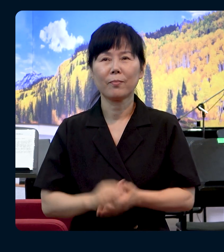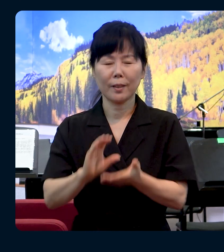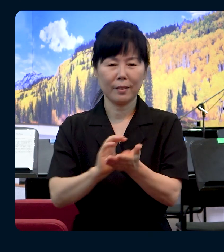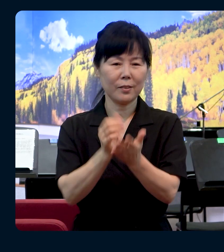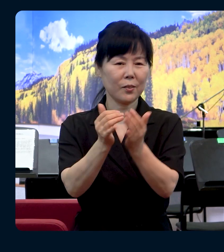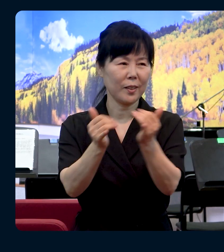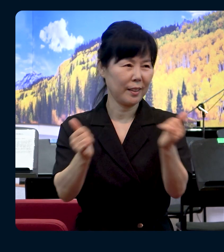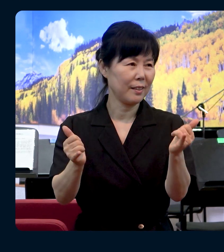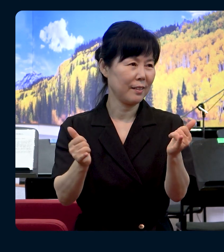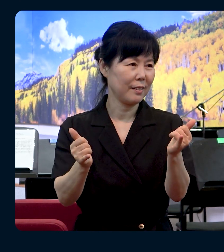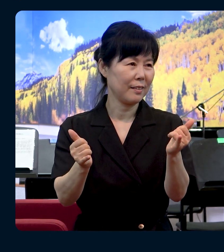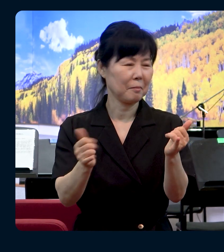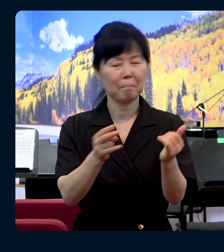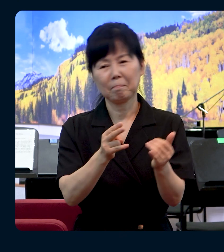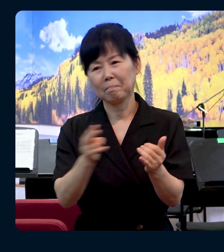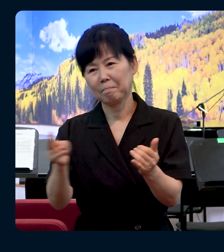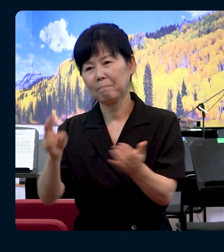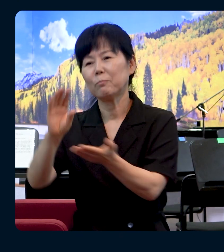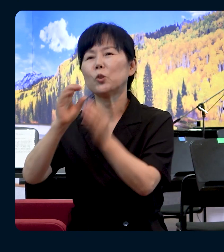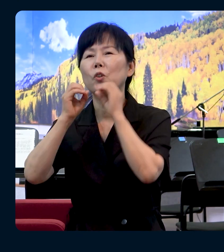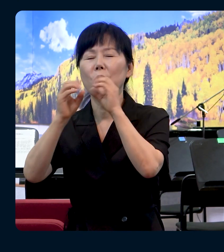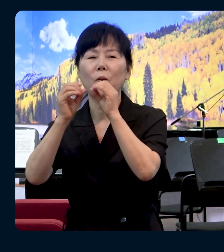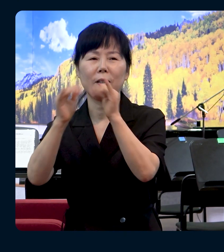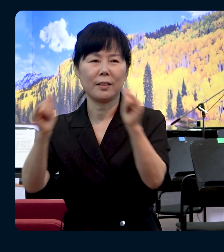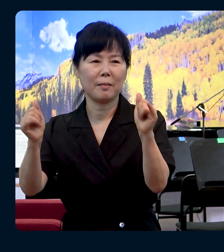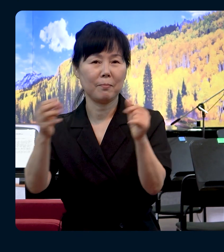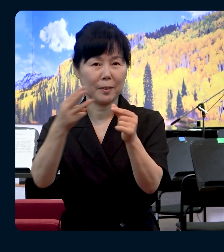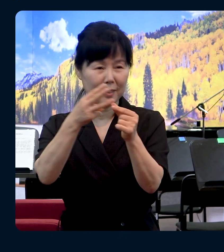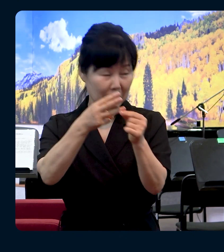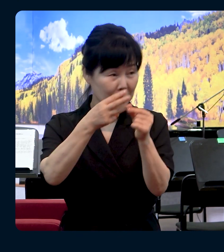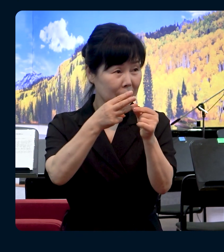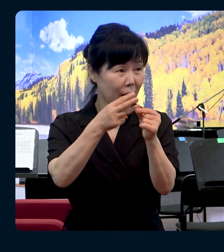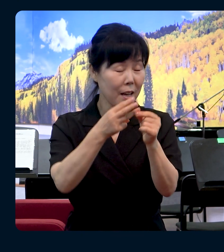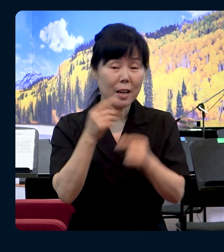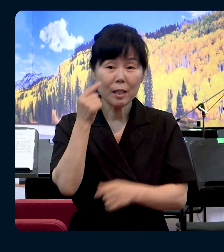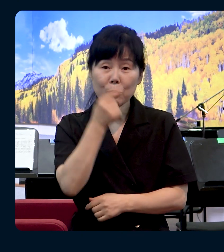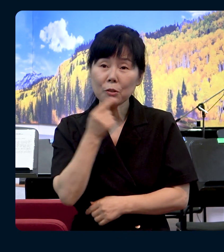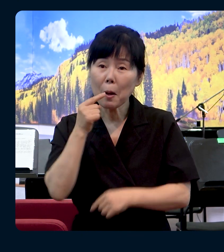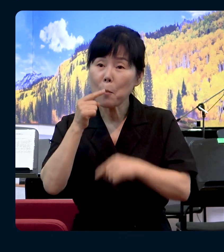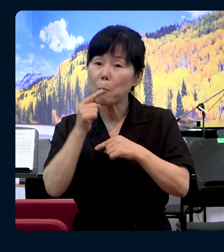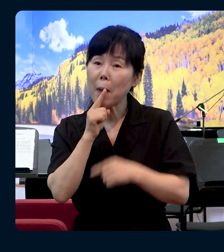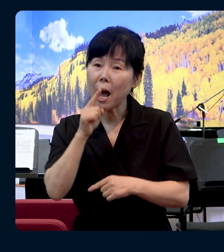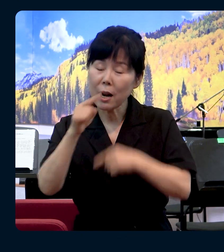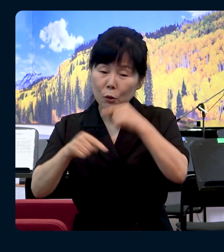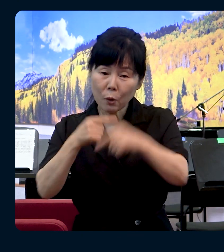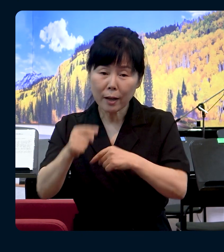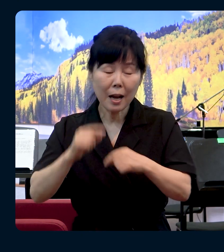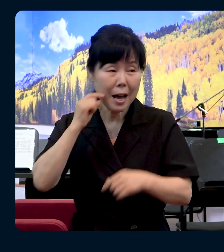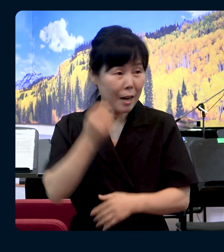그리스도인은 전도하는 사람입니다. 자, 세 번째, 입술의 권세를 아름답게 사용하는